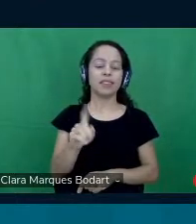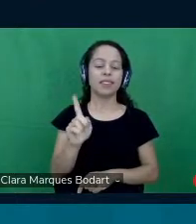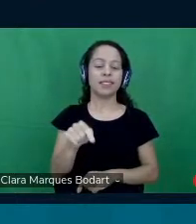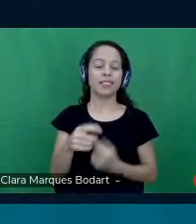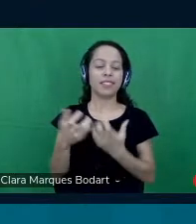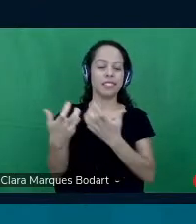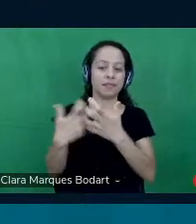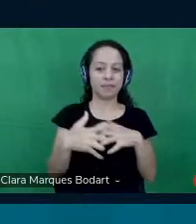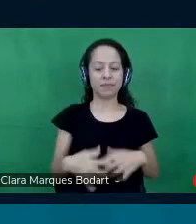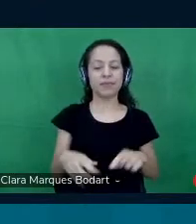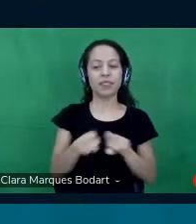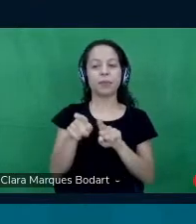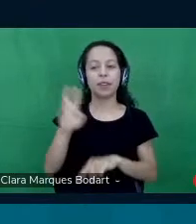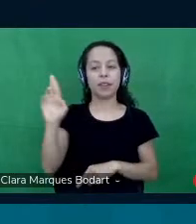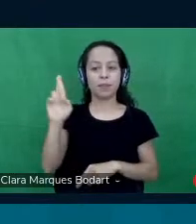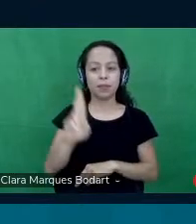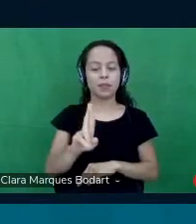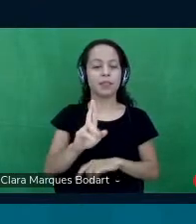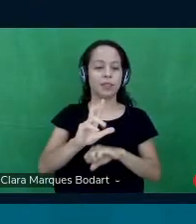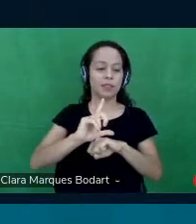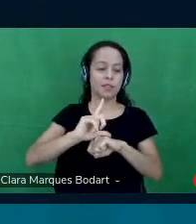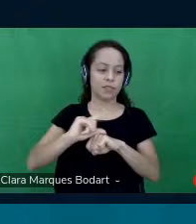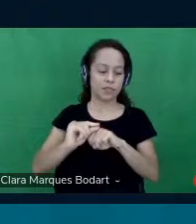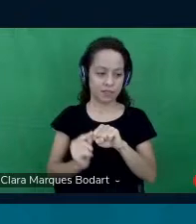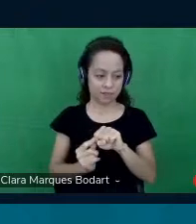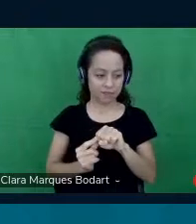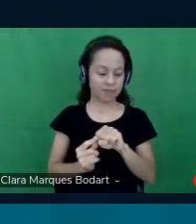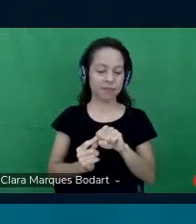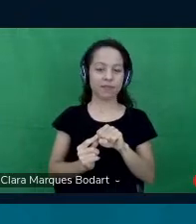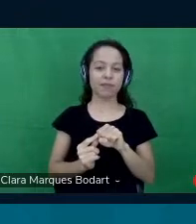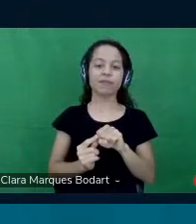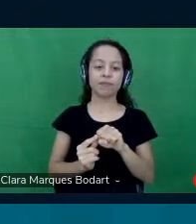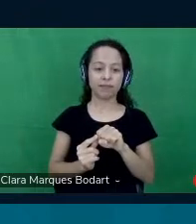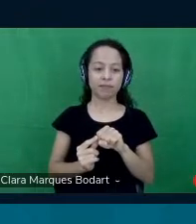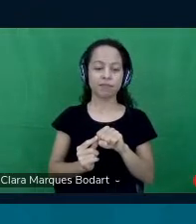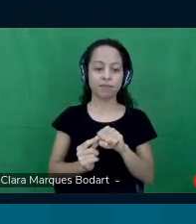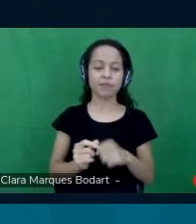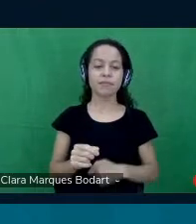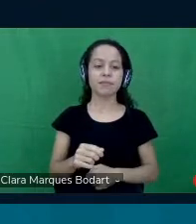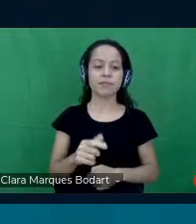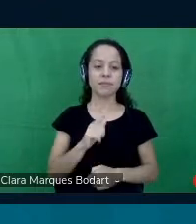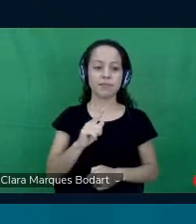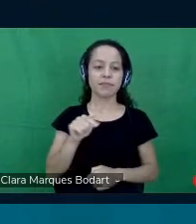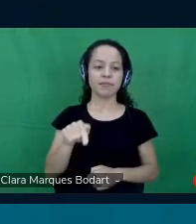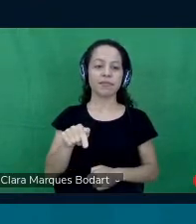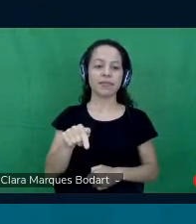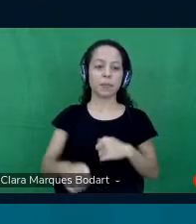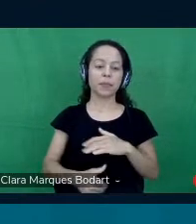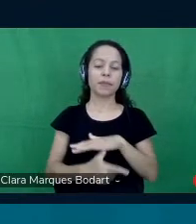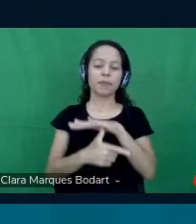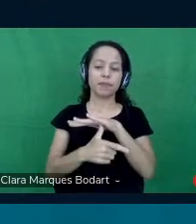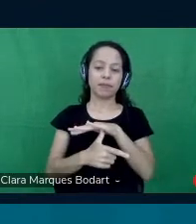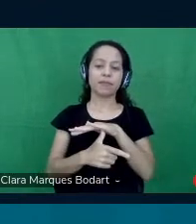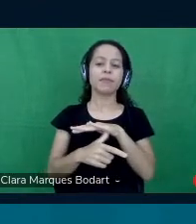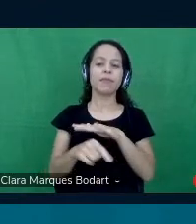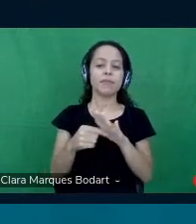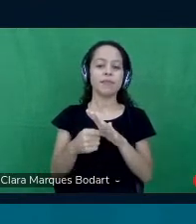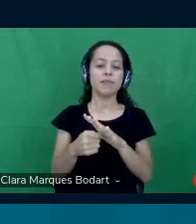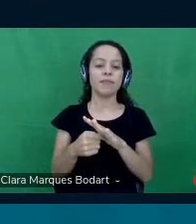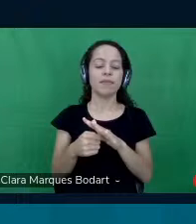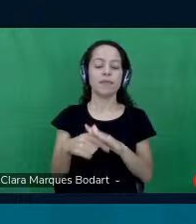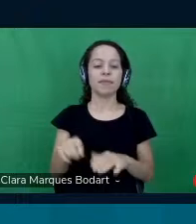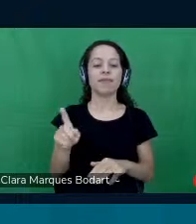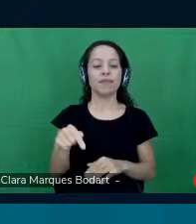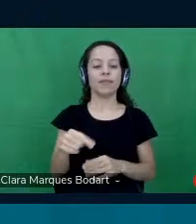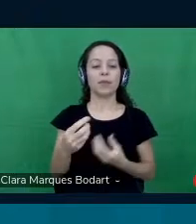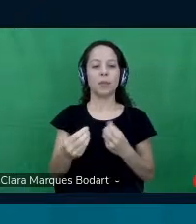representante do CONIF, né, também saudar os meus colegas pró-reitores de pesquisa, pós-graduação e inovação,